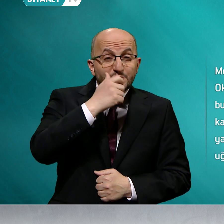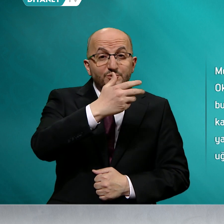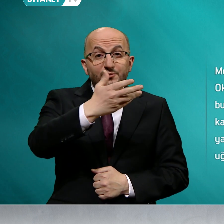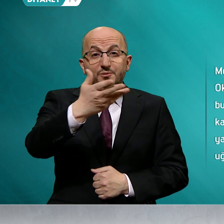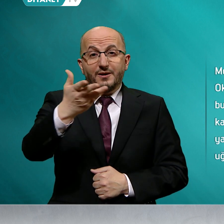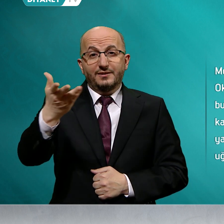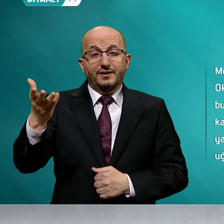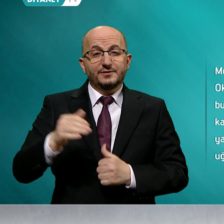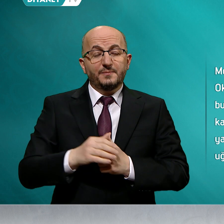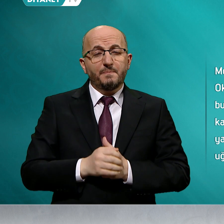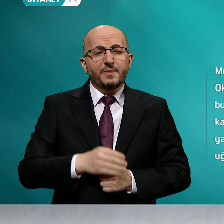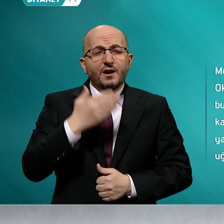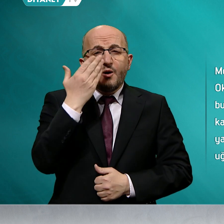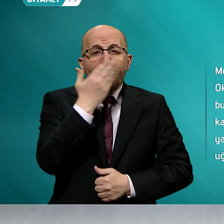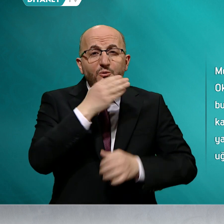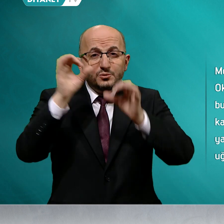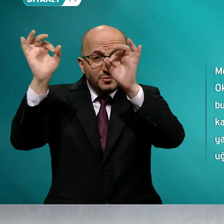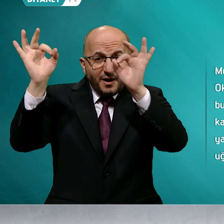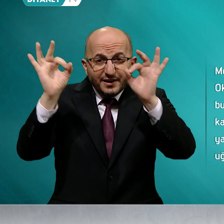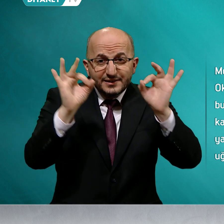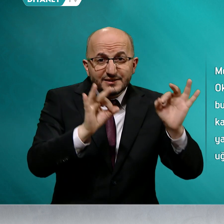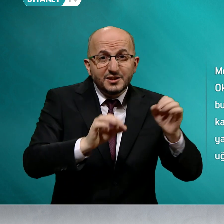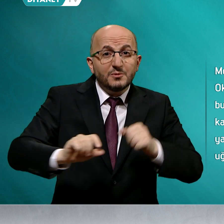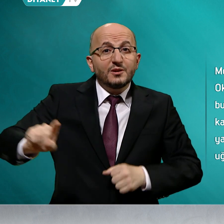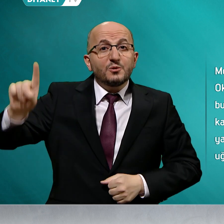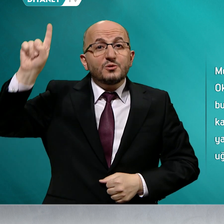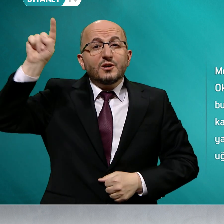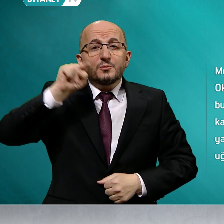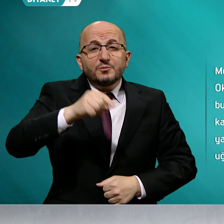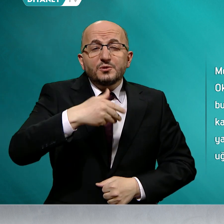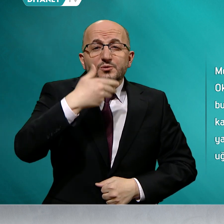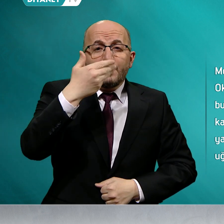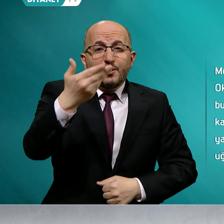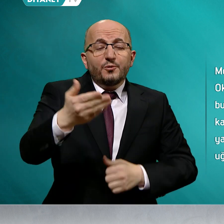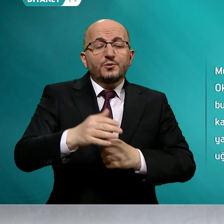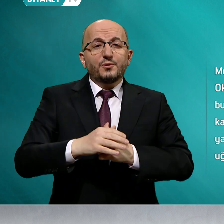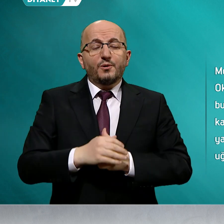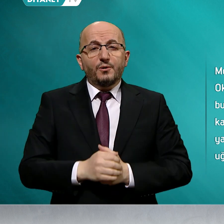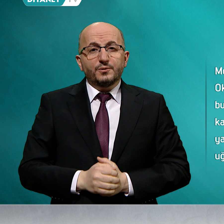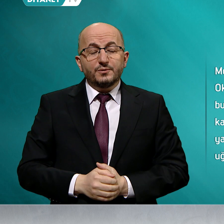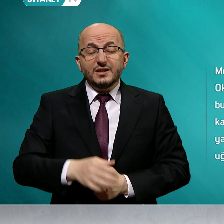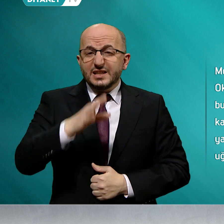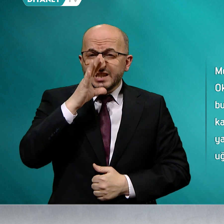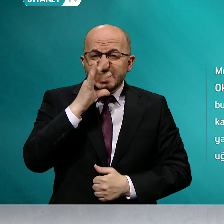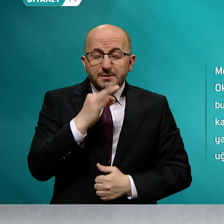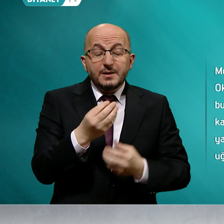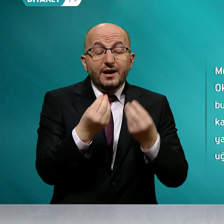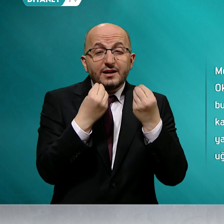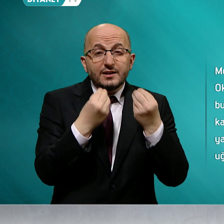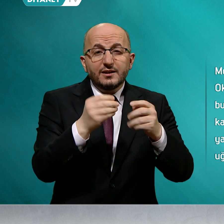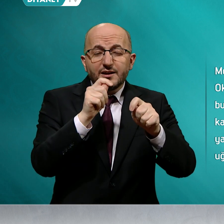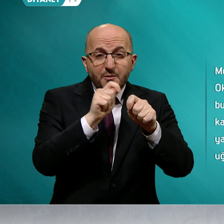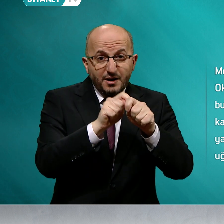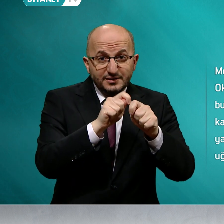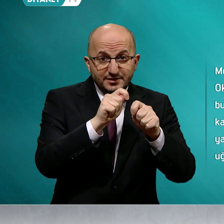محترم Müslümanlar, okuduğum ayeti kerimede Yüce Rabbimiz şöyle buyuruyor. Kim